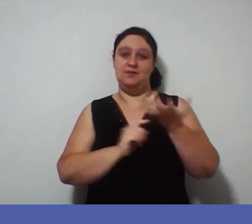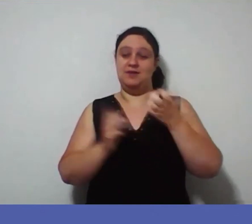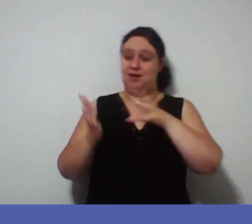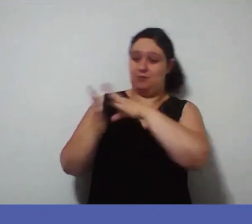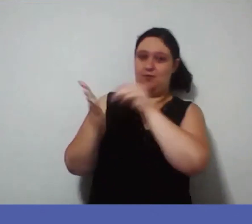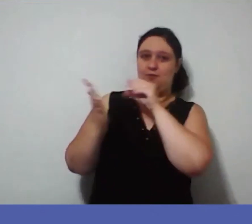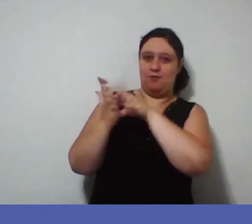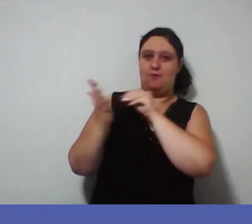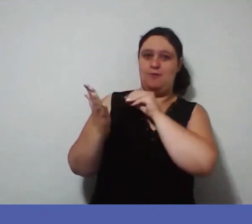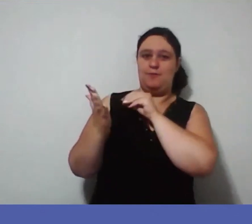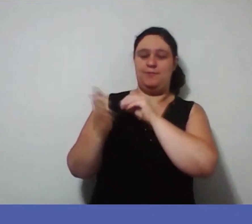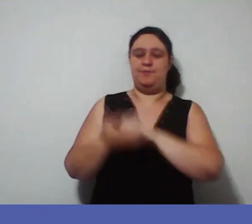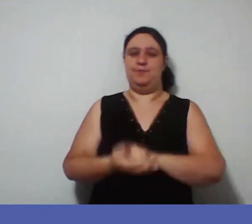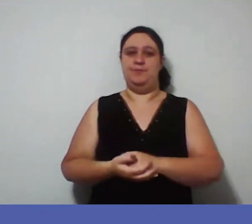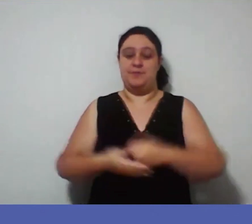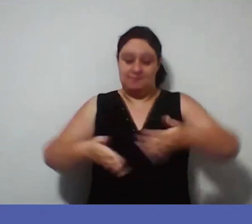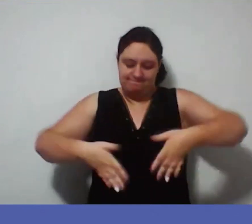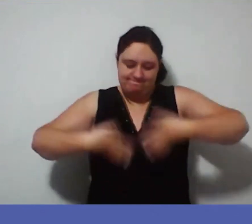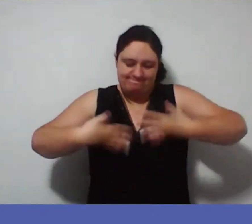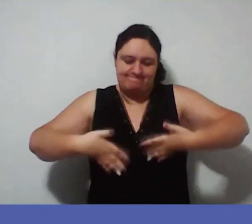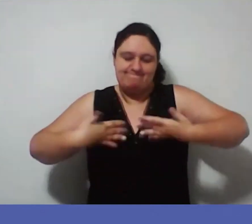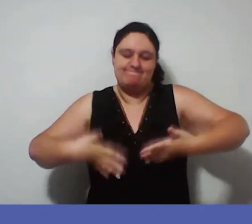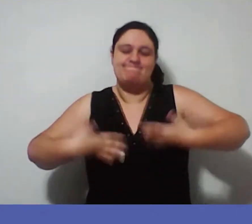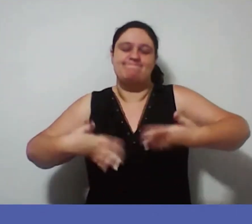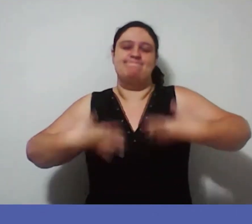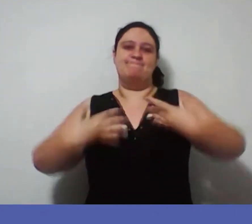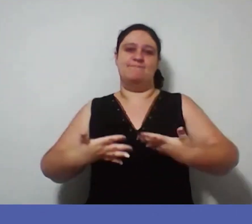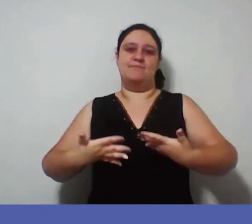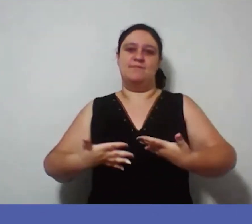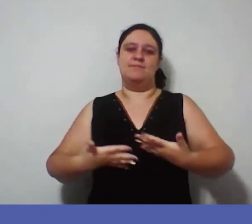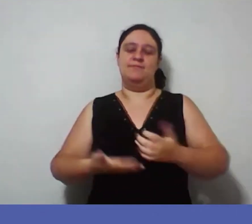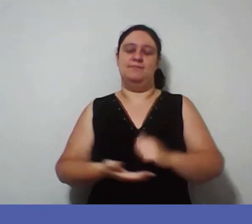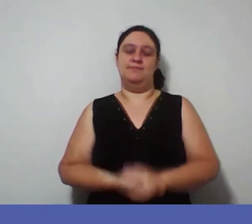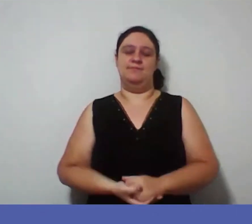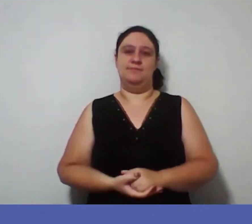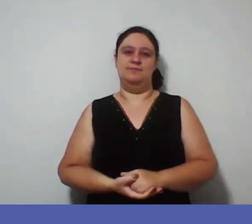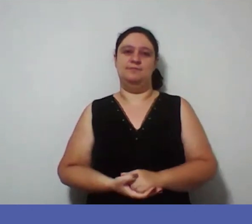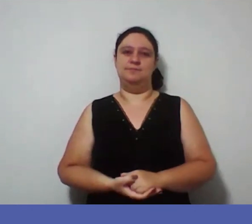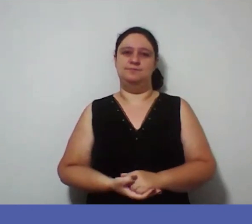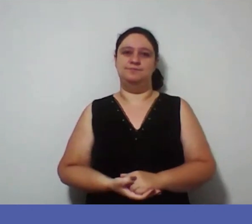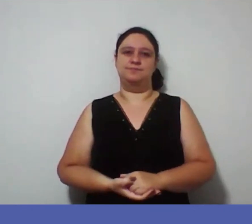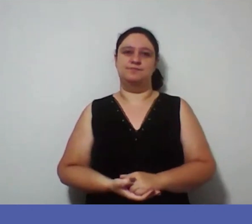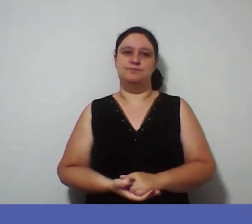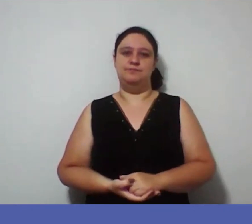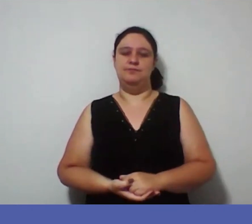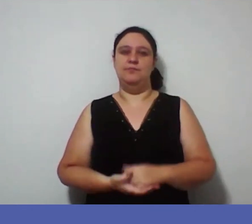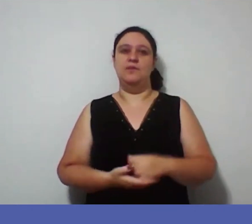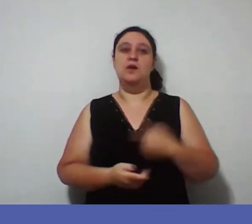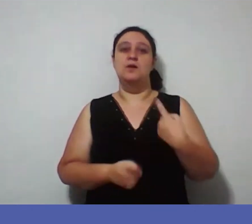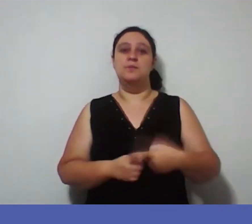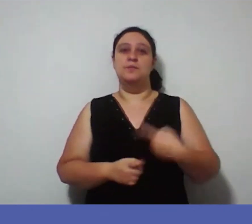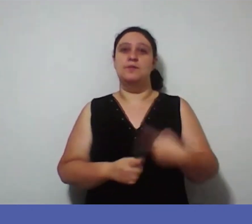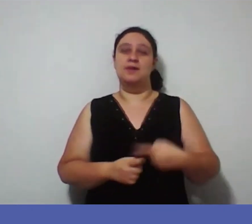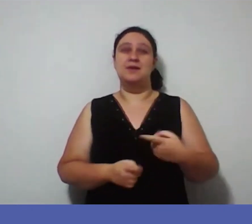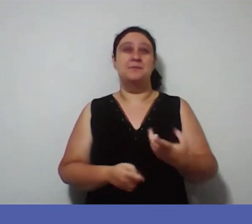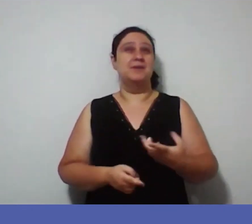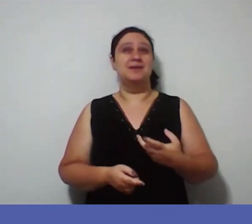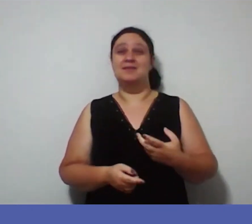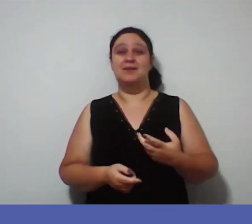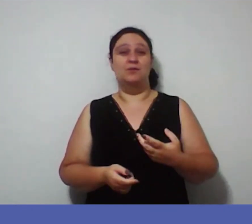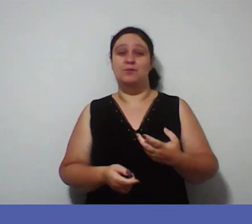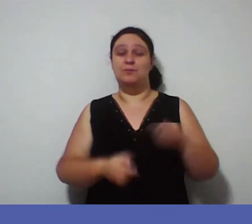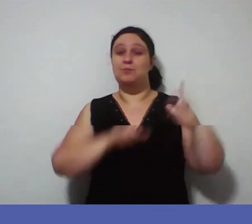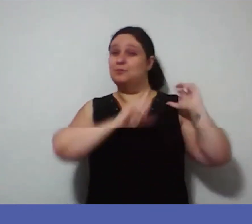Vocês são meu incentivo, é minha motivação para não cair no convencional. Eu